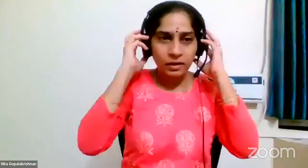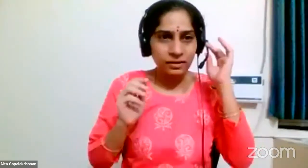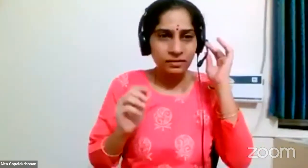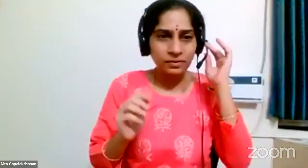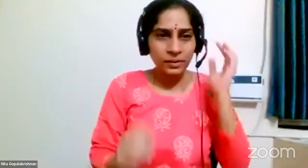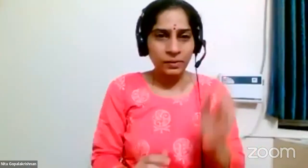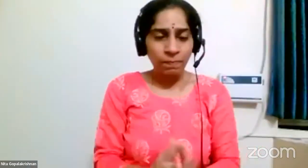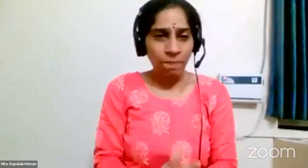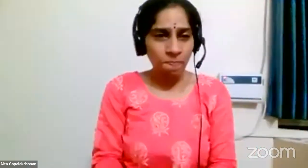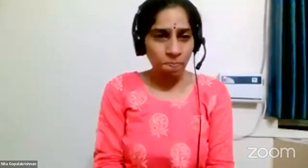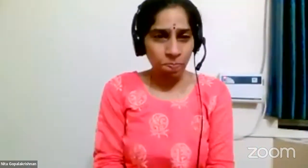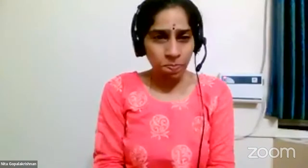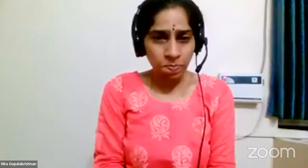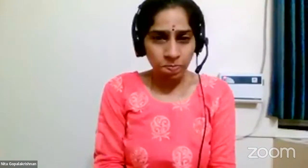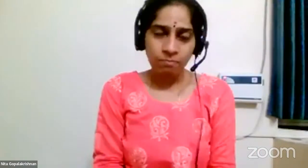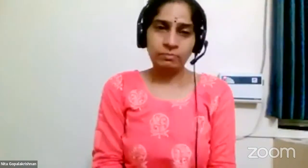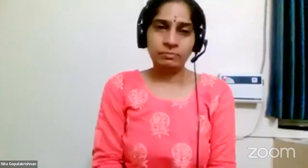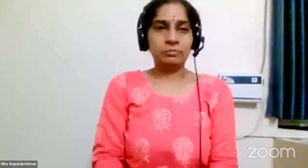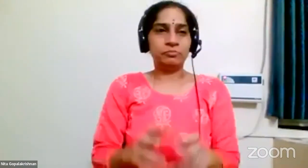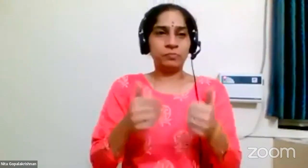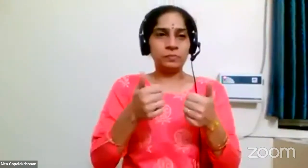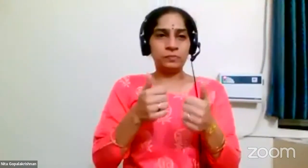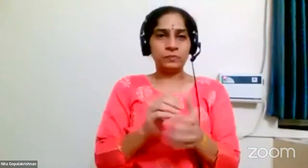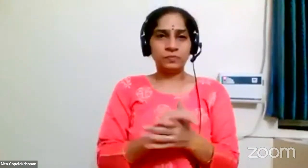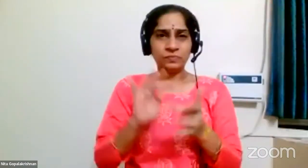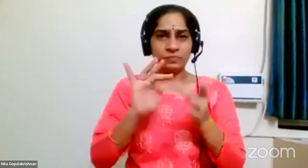अभी ठीक है? जी